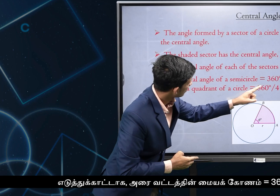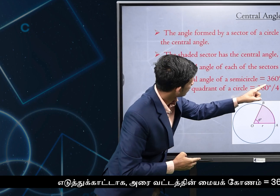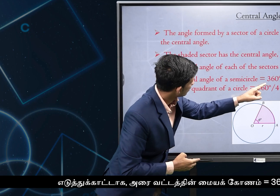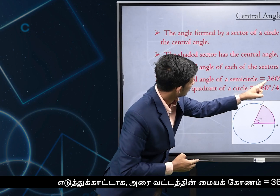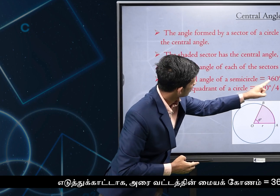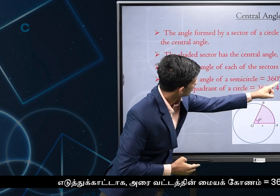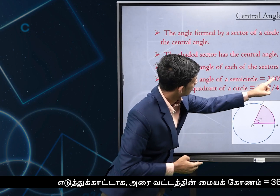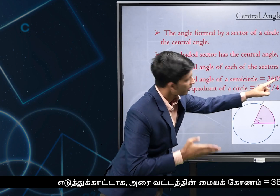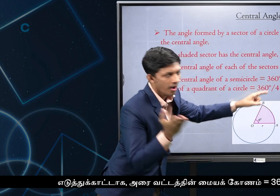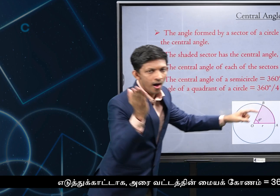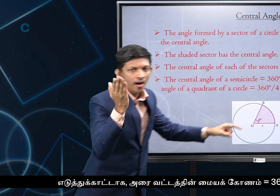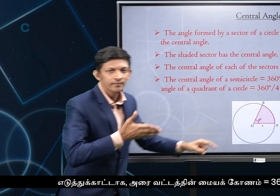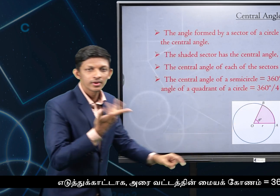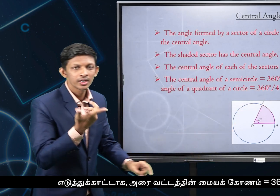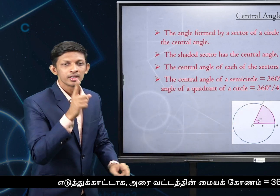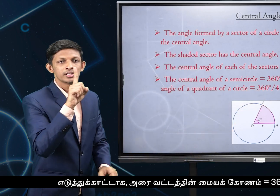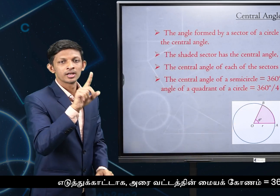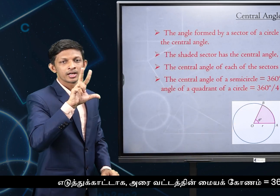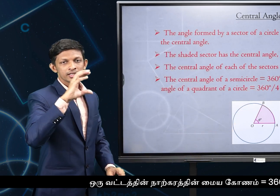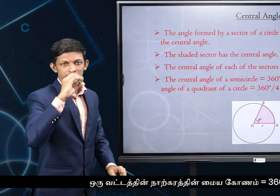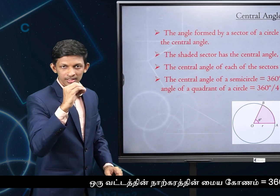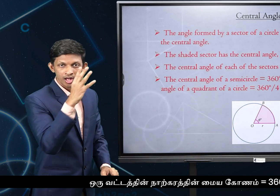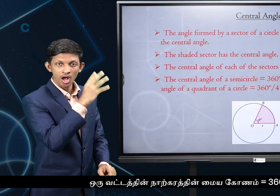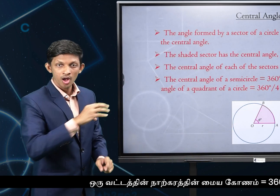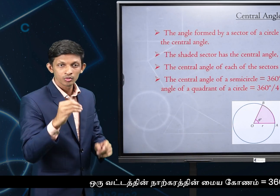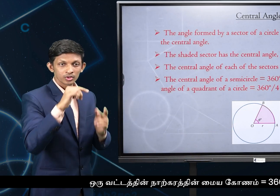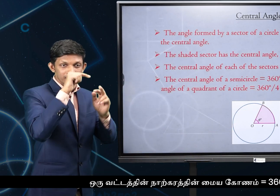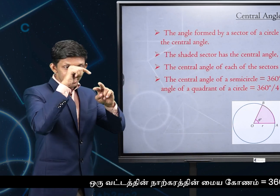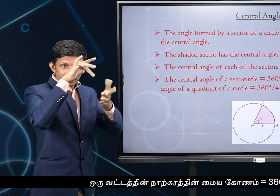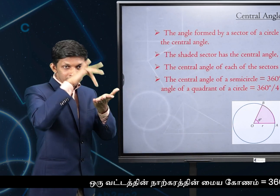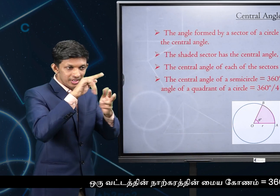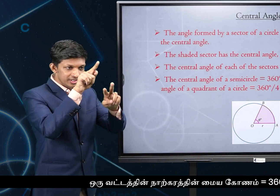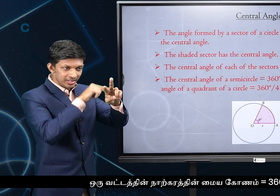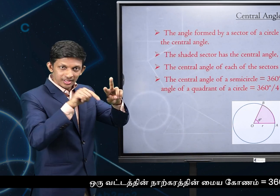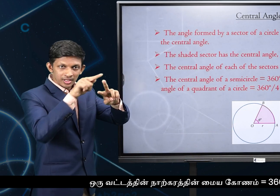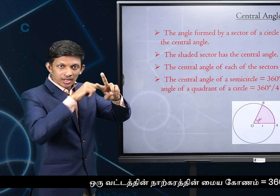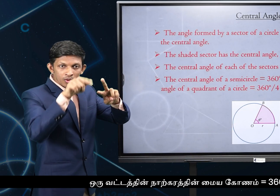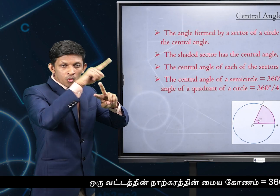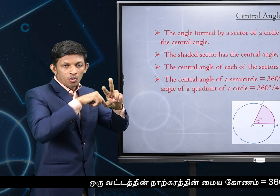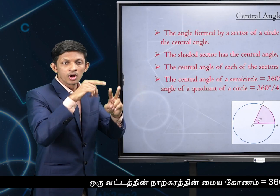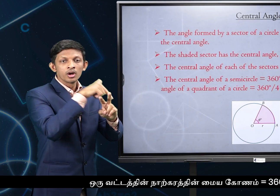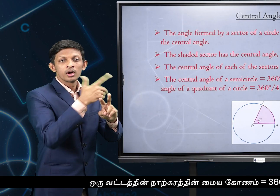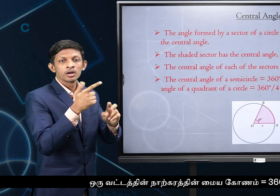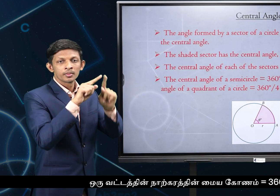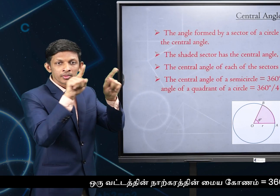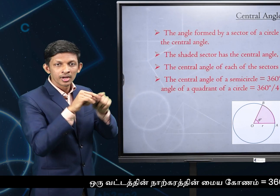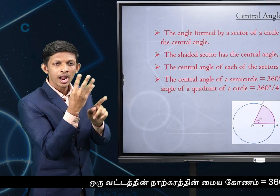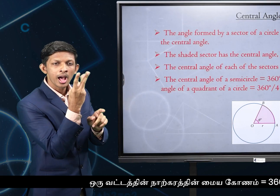ஈடு 180 டிகிரி மற்றும் ஒரு வட்டத்தின் நாட்கரத்தின் மைய கோணம் ஈடு 360